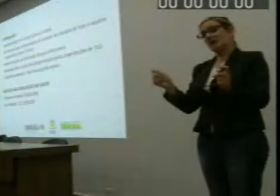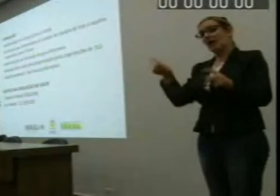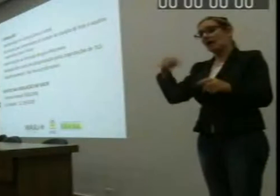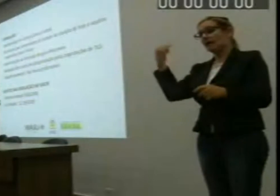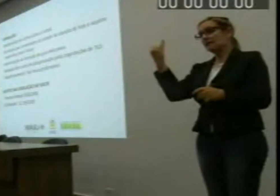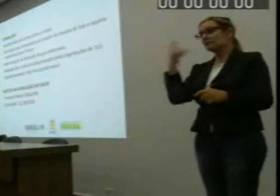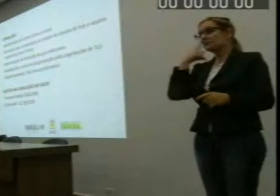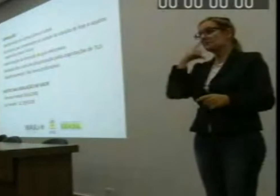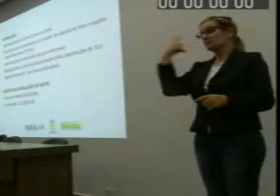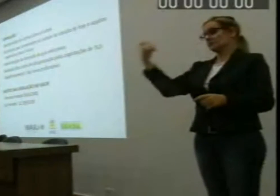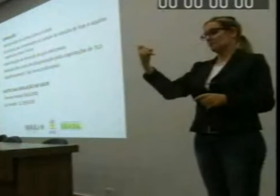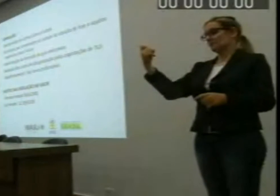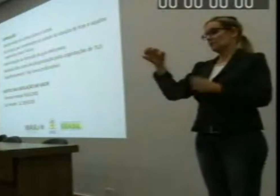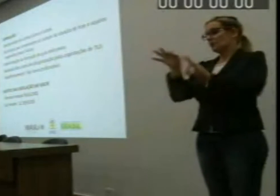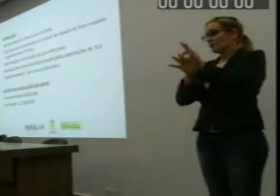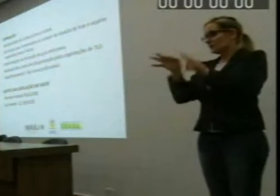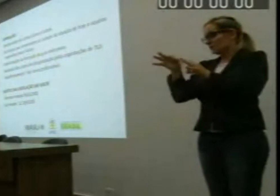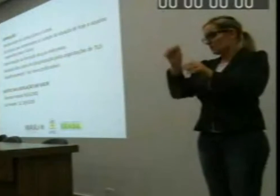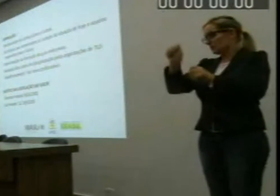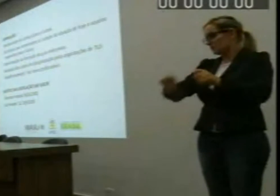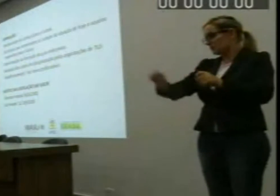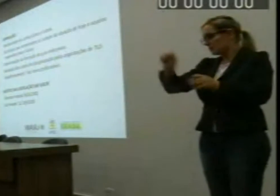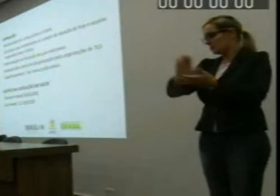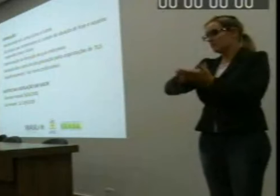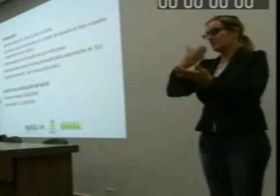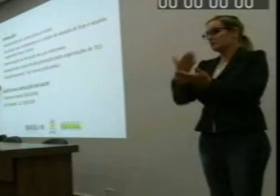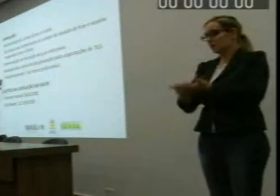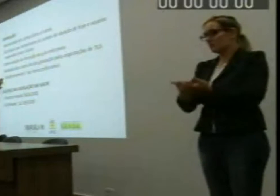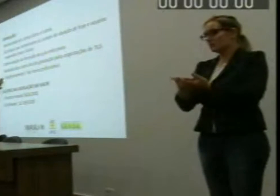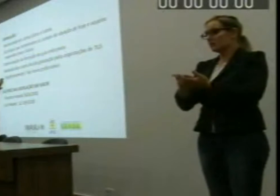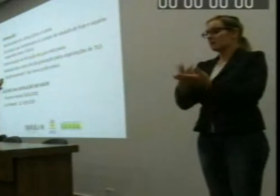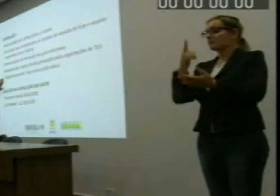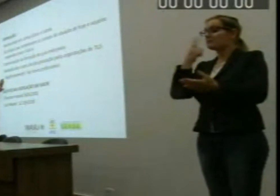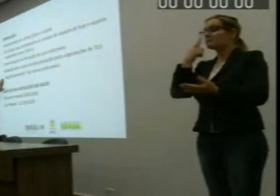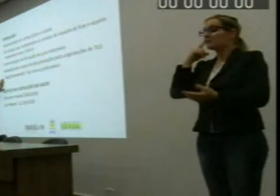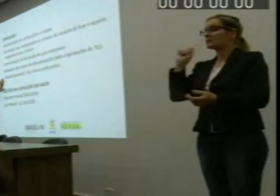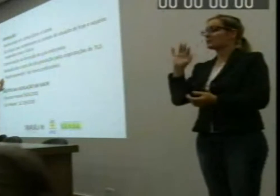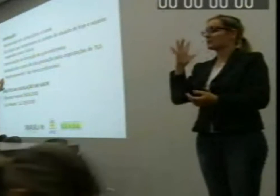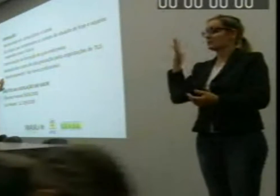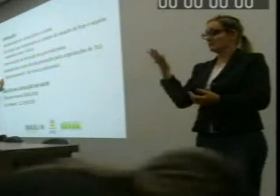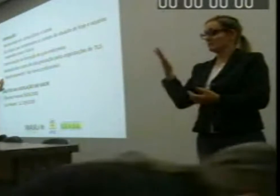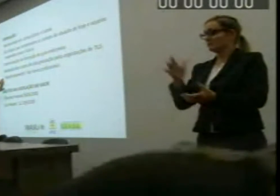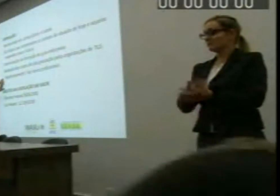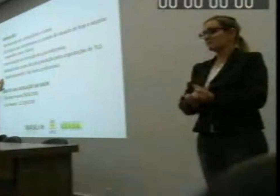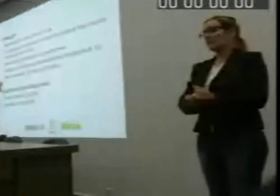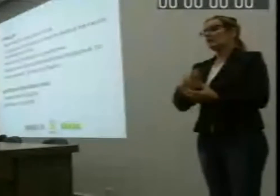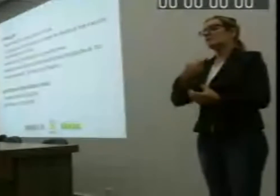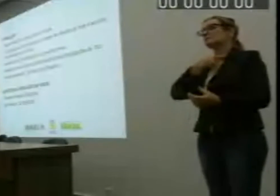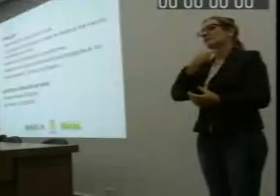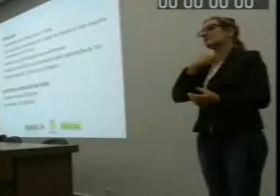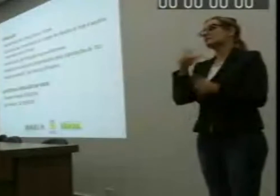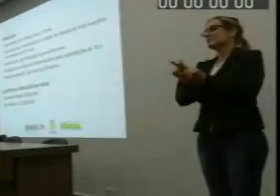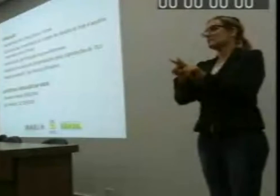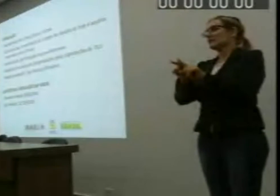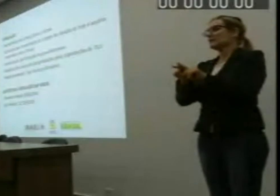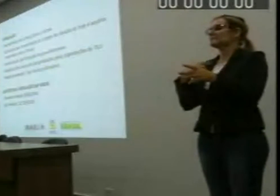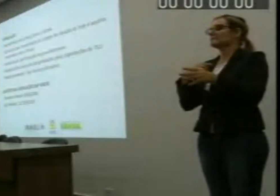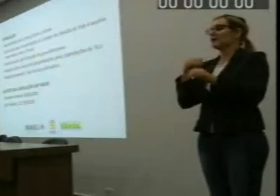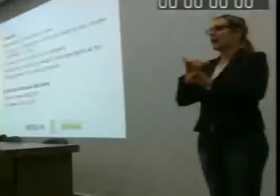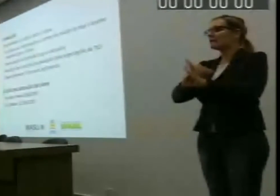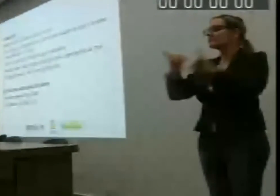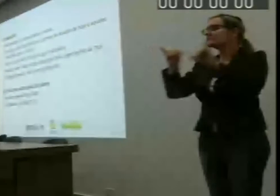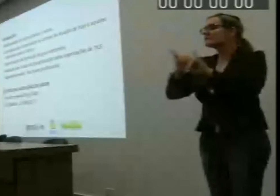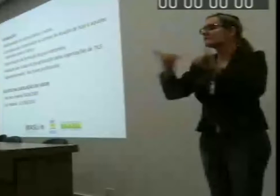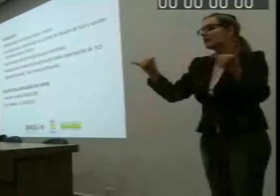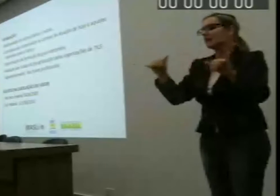organizações dos intérpretes intervirem nesse processo e também não recomendar né que assim como poderia recomendar poderia dizer